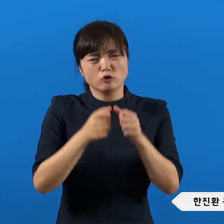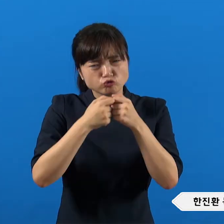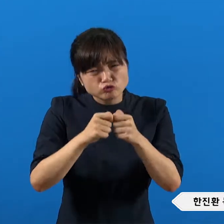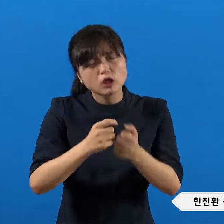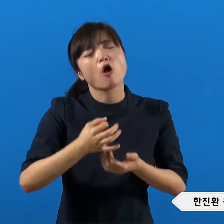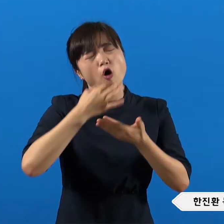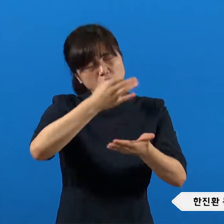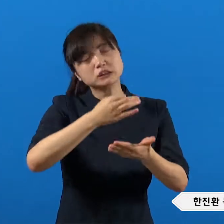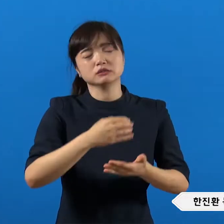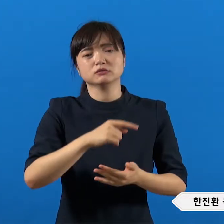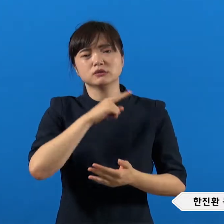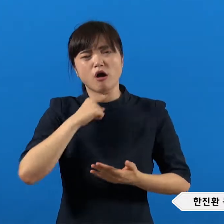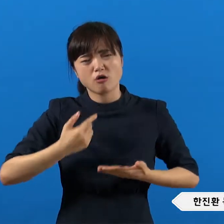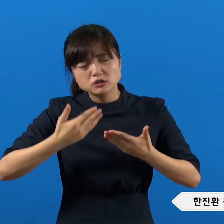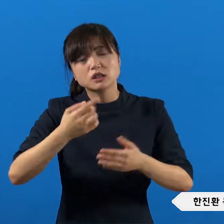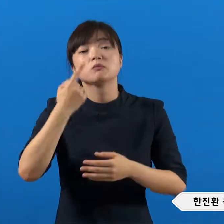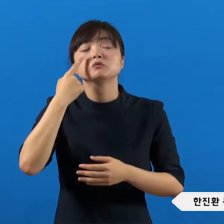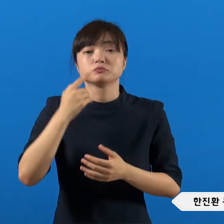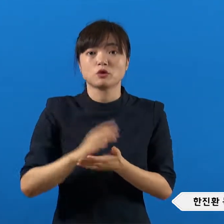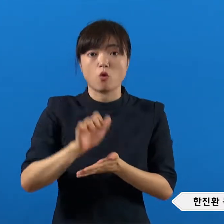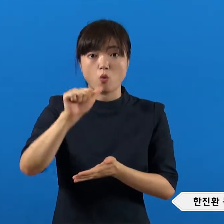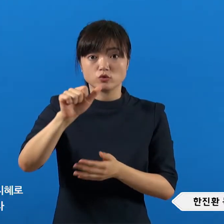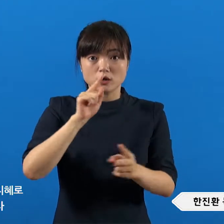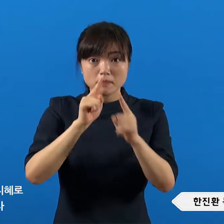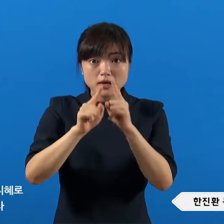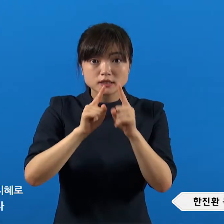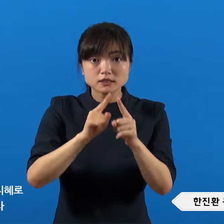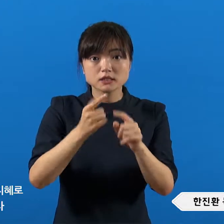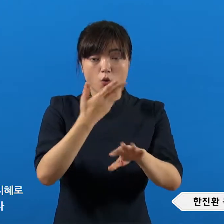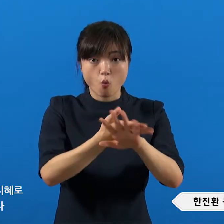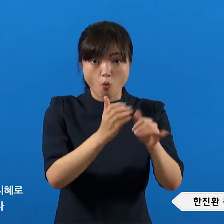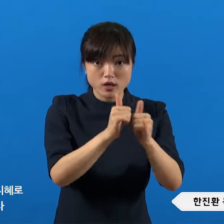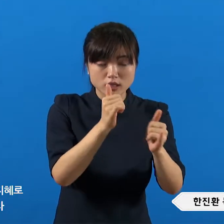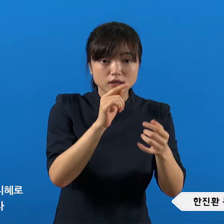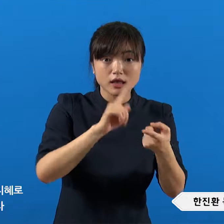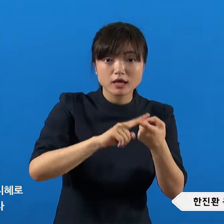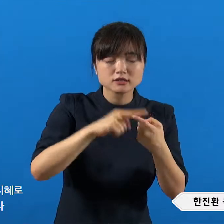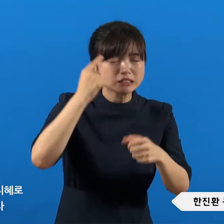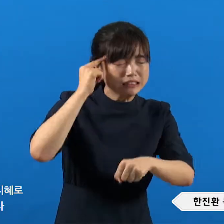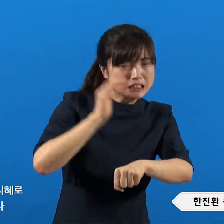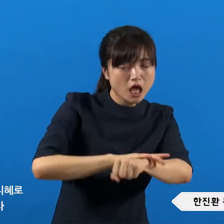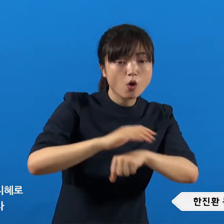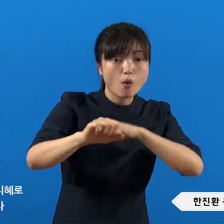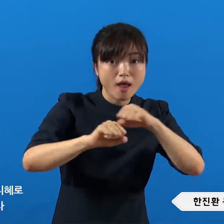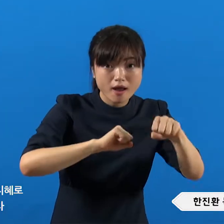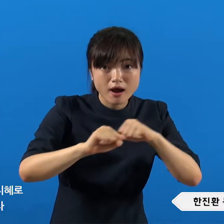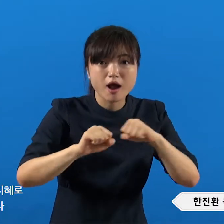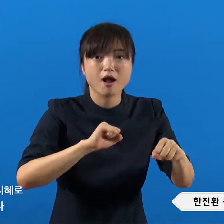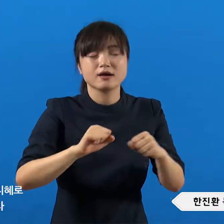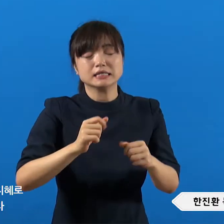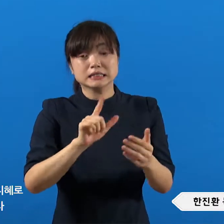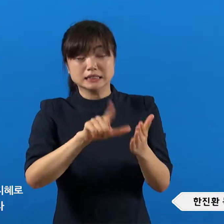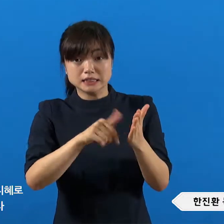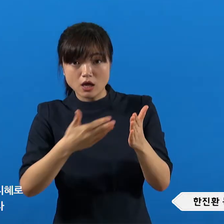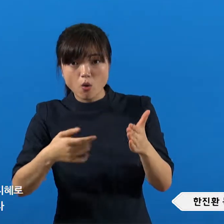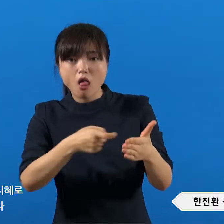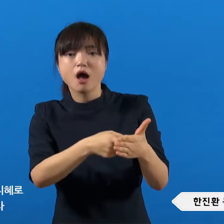수 있어야 되겠습니다. 5절에 외인에게 대해서는 지혜로 행하여 세월을